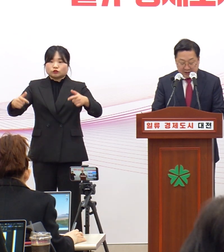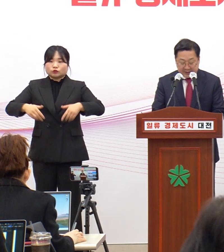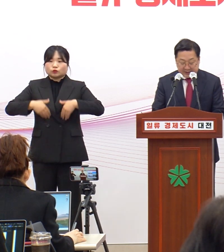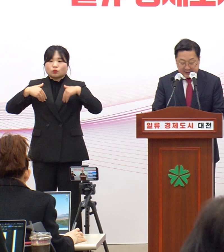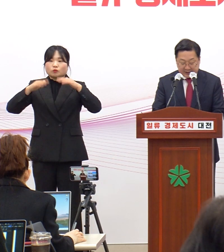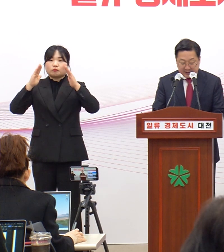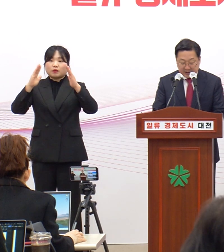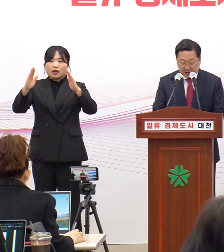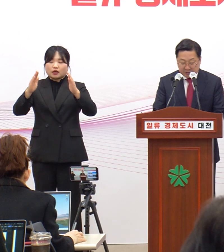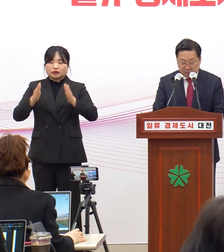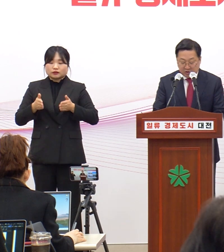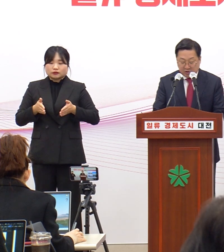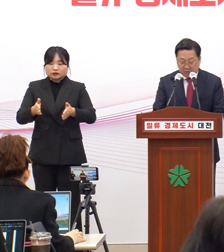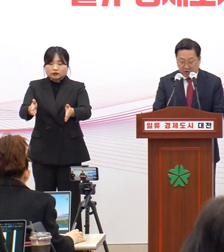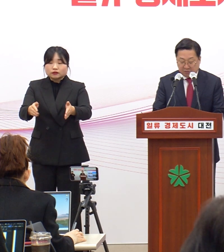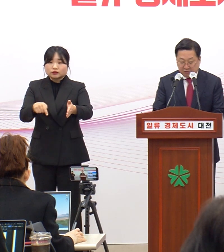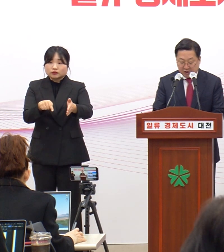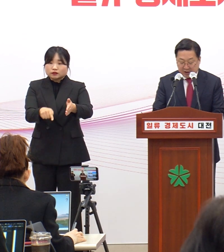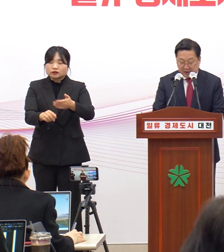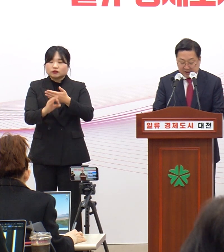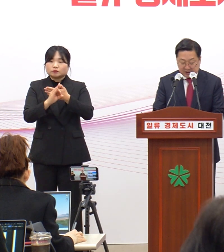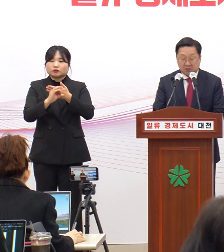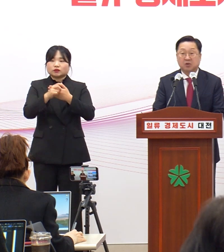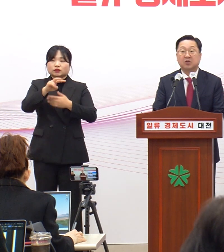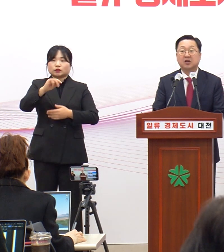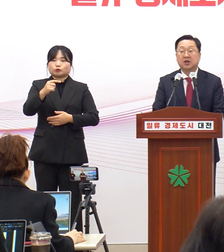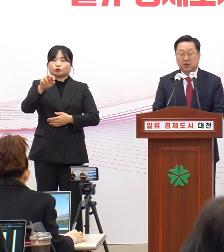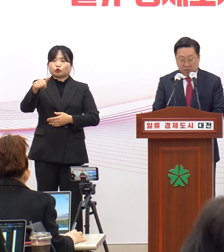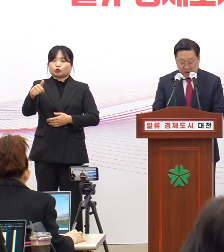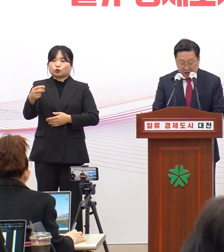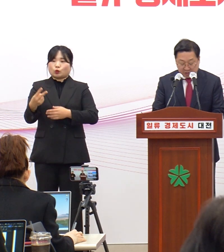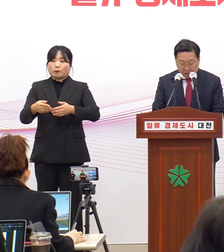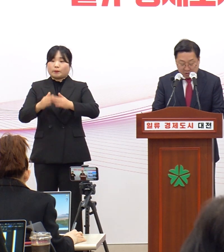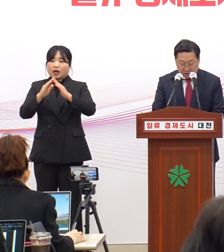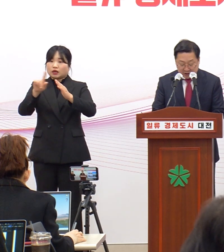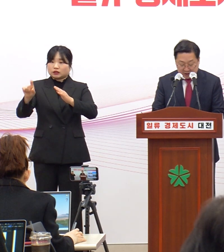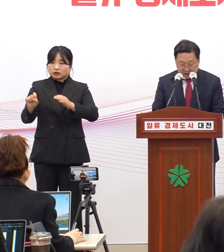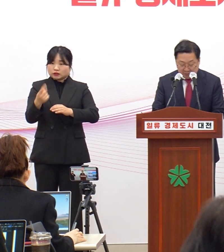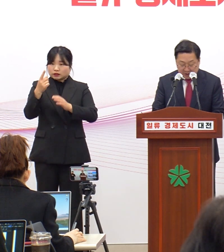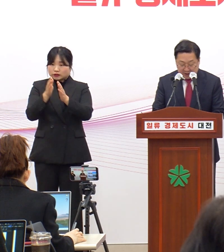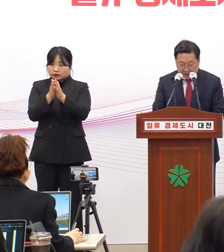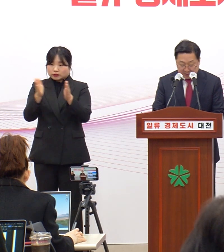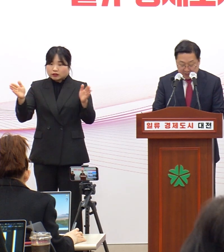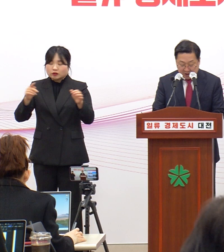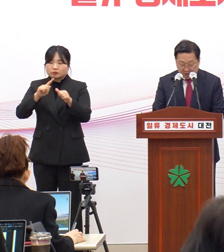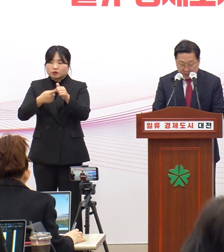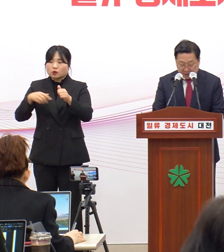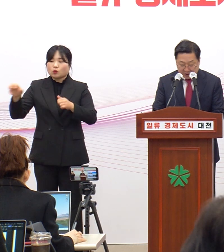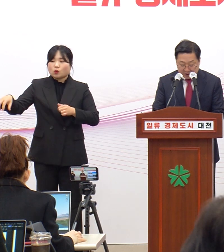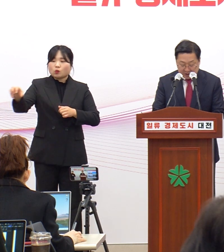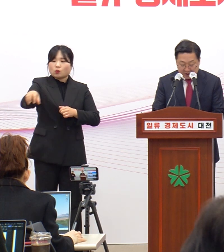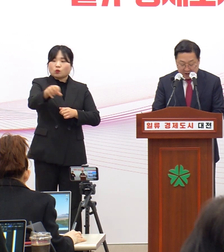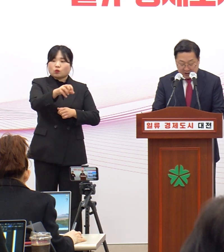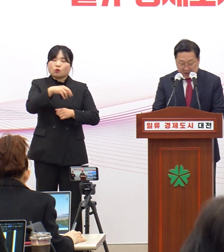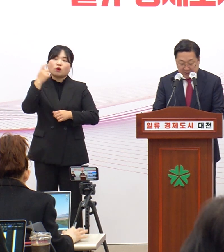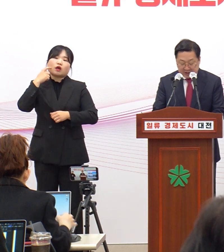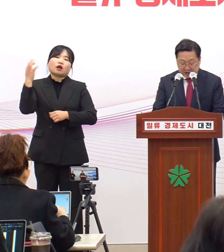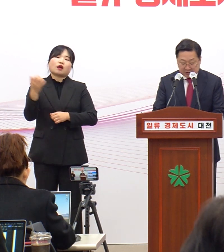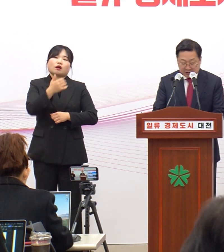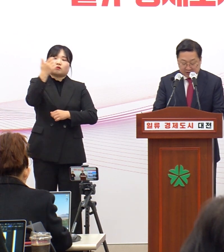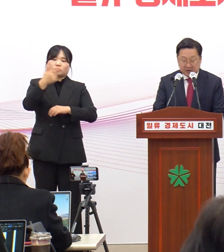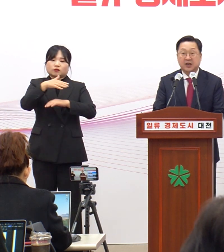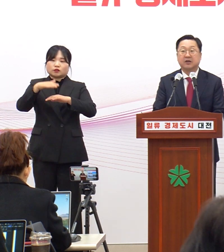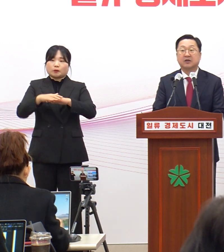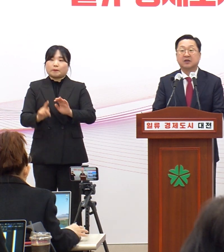진입로, 가칭, 신문교 명풍화를 시작으로 도시 곳곳에 대전만의 아름다움이 피어나는